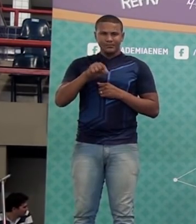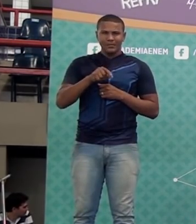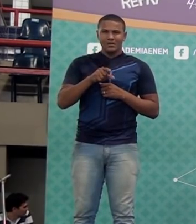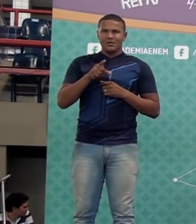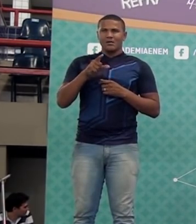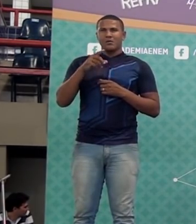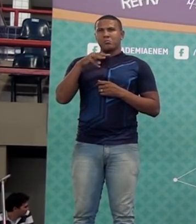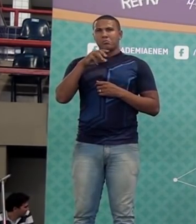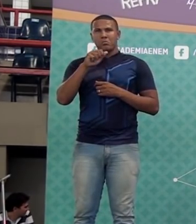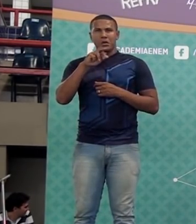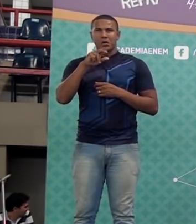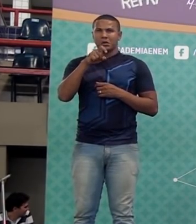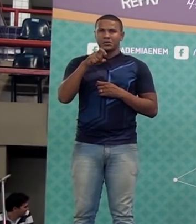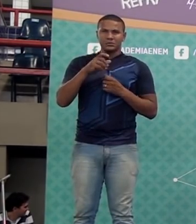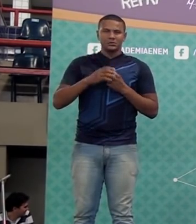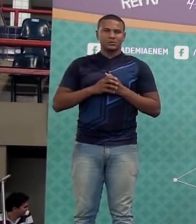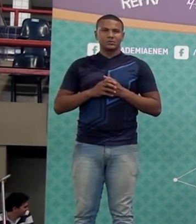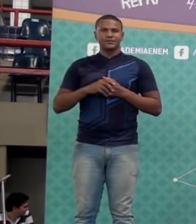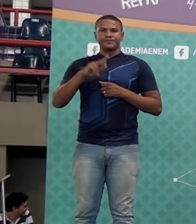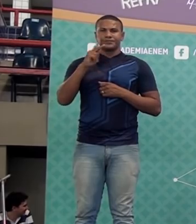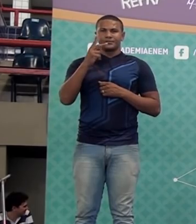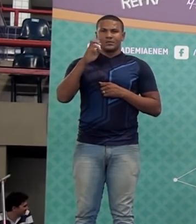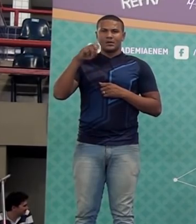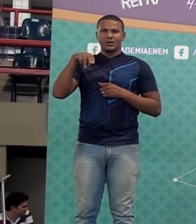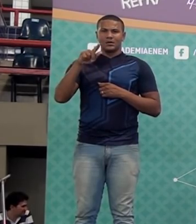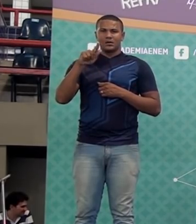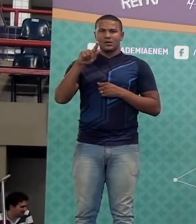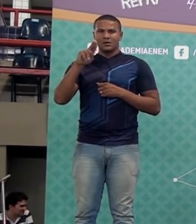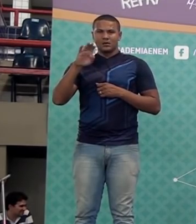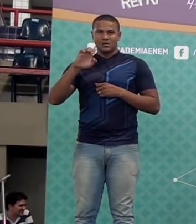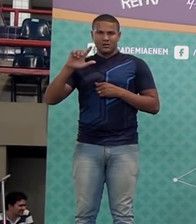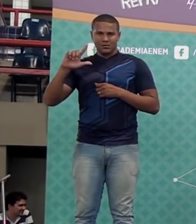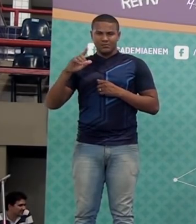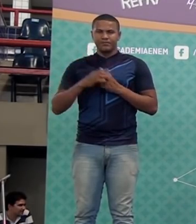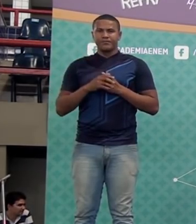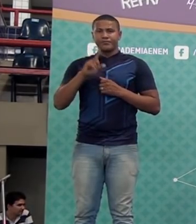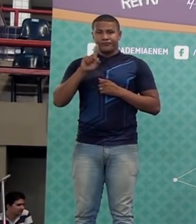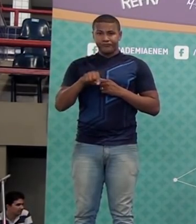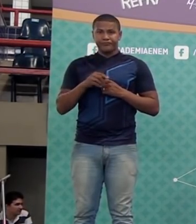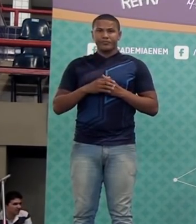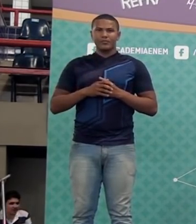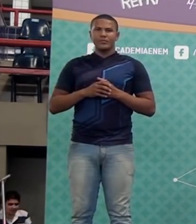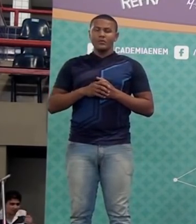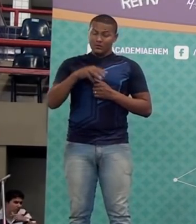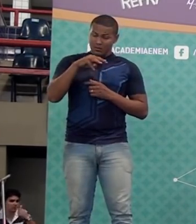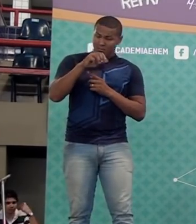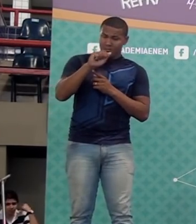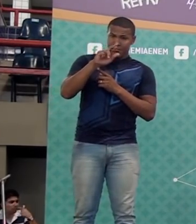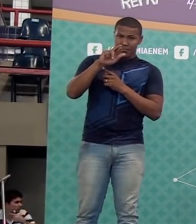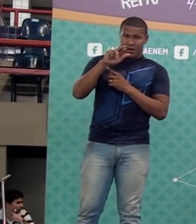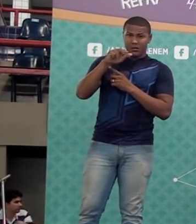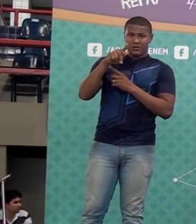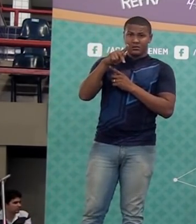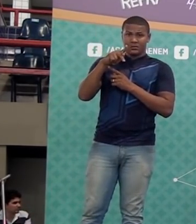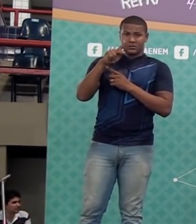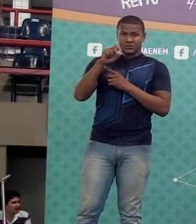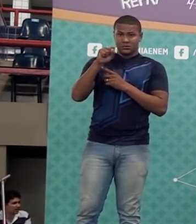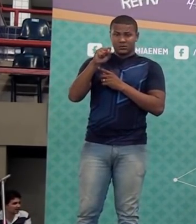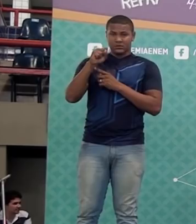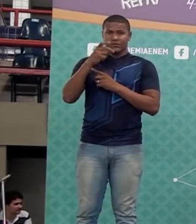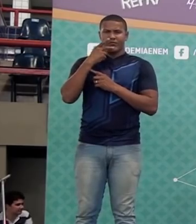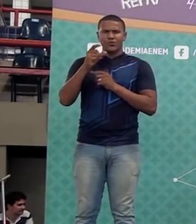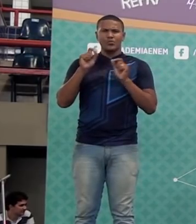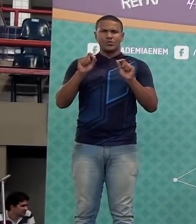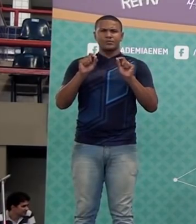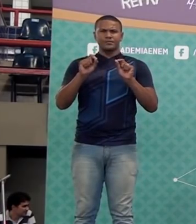Marx, Engels, são os pensadores do chamado socialismo científico. O que é que o Marx dizia? Que o socialismo, a revolução,